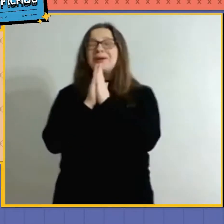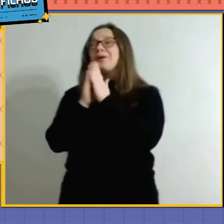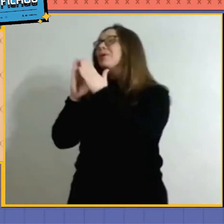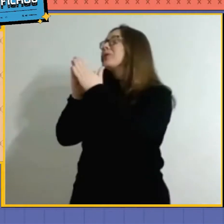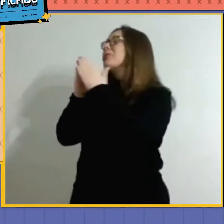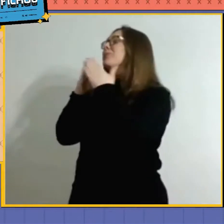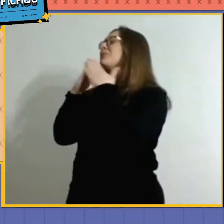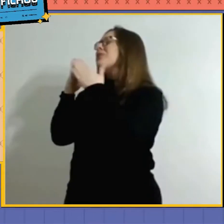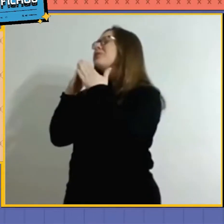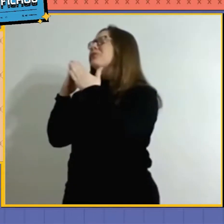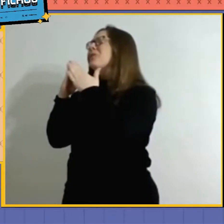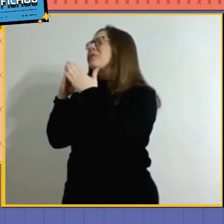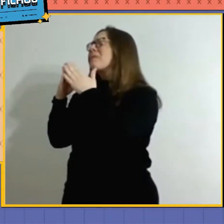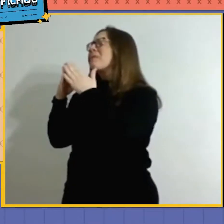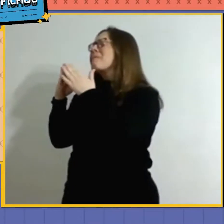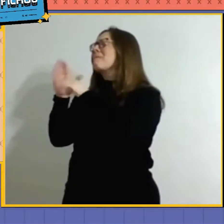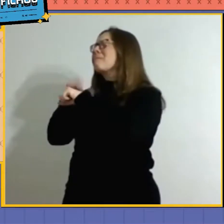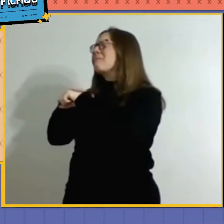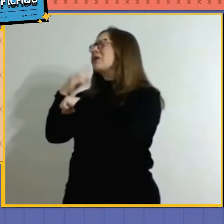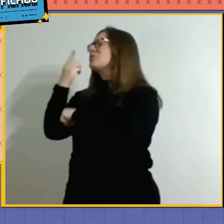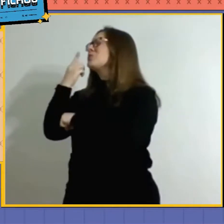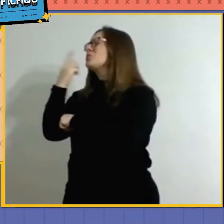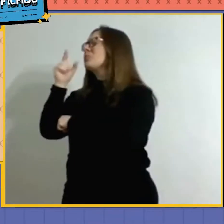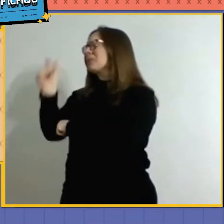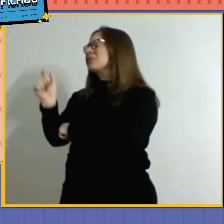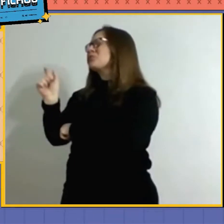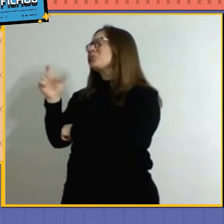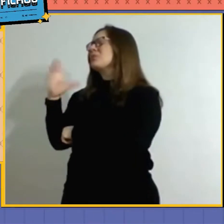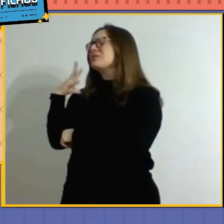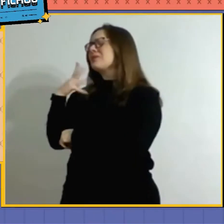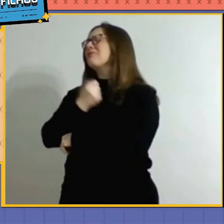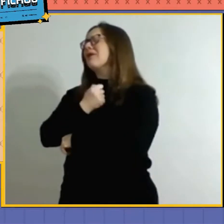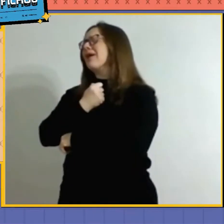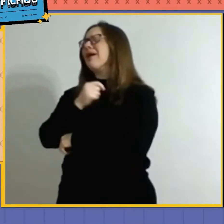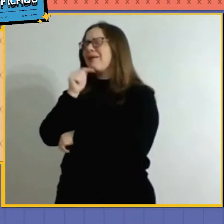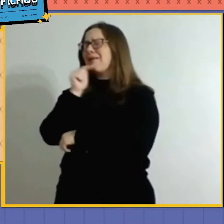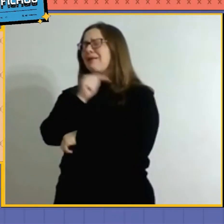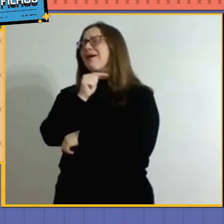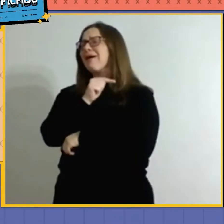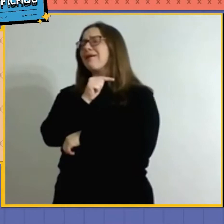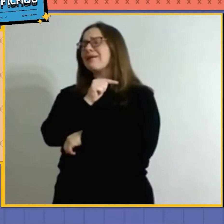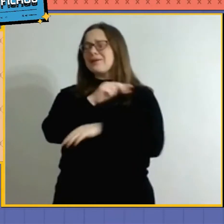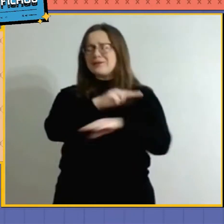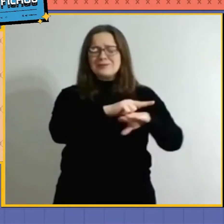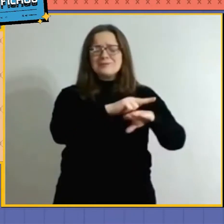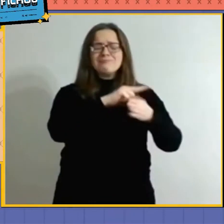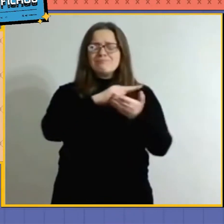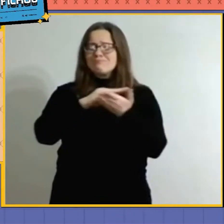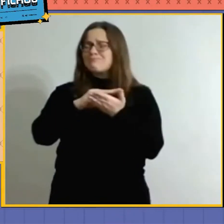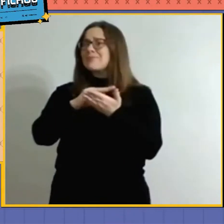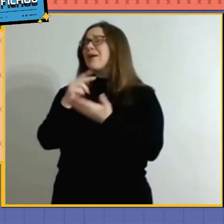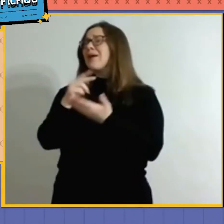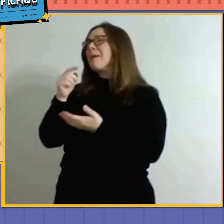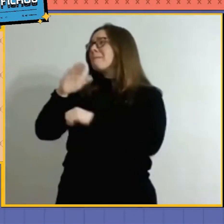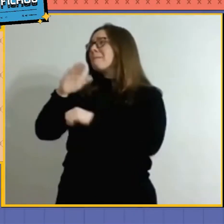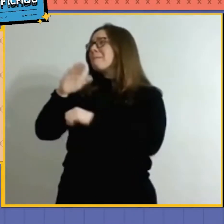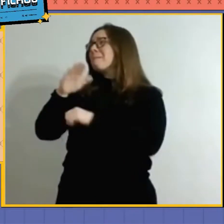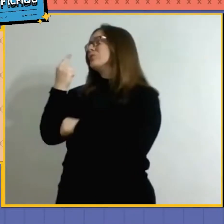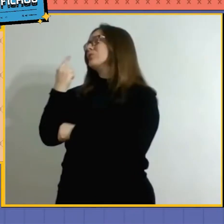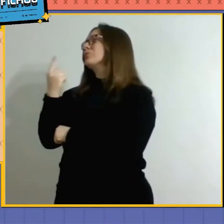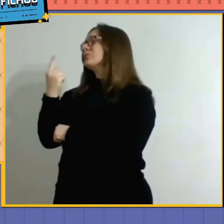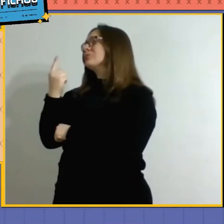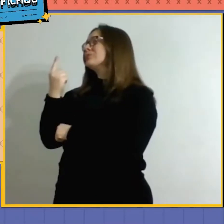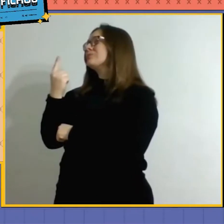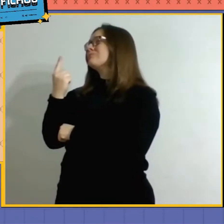dê mais um me ajude a salvar mais um me ajude a salvar mais um Essa oração dele enquanto